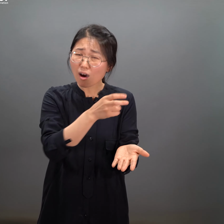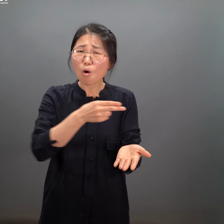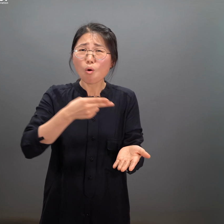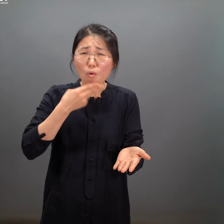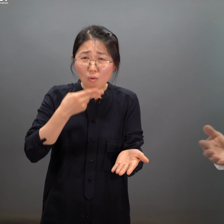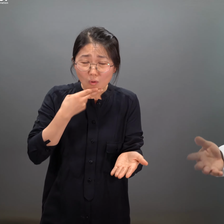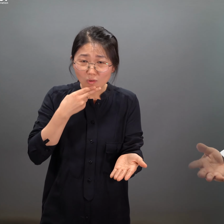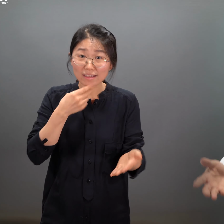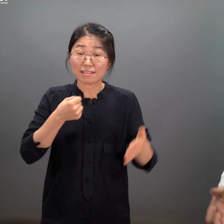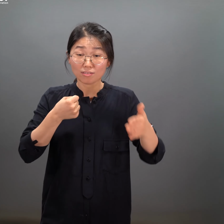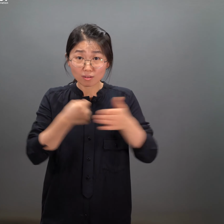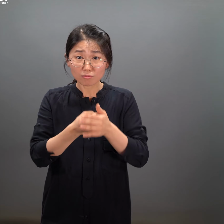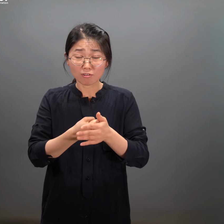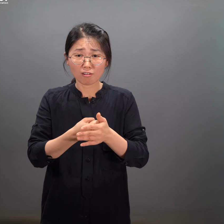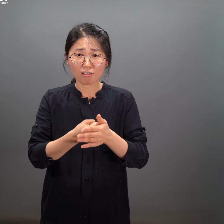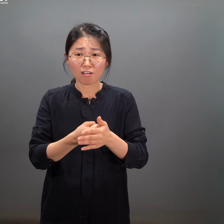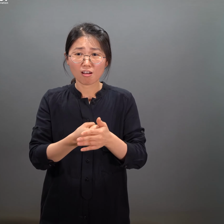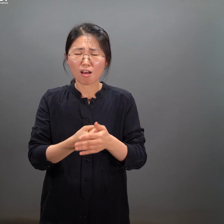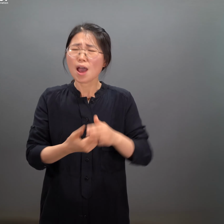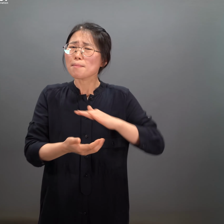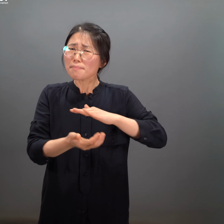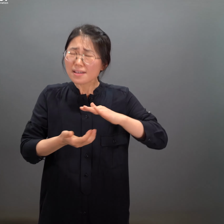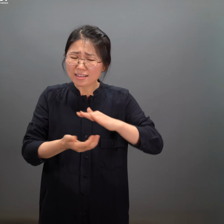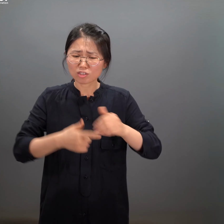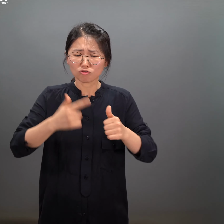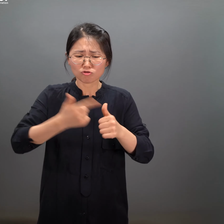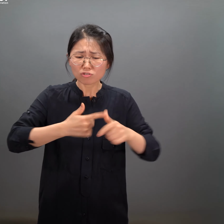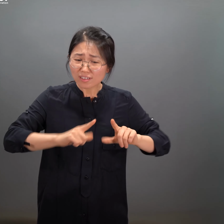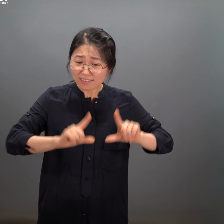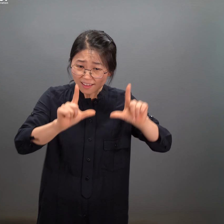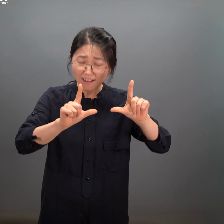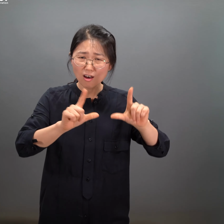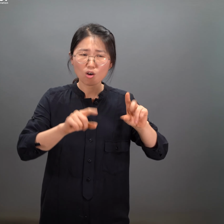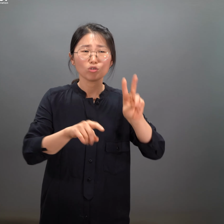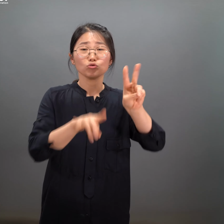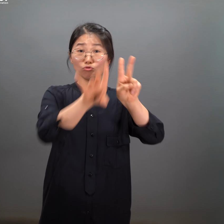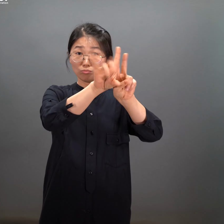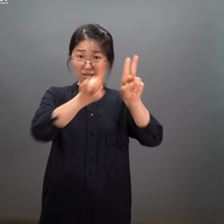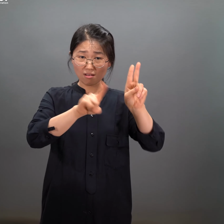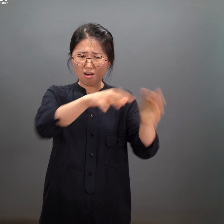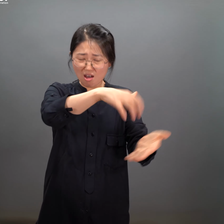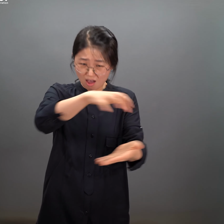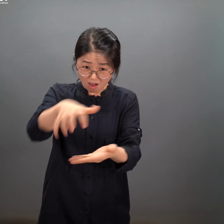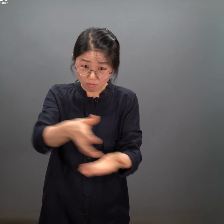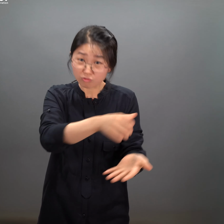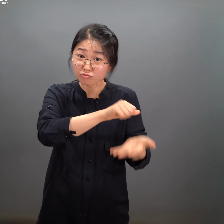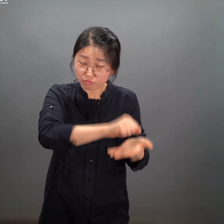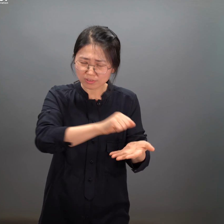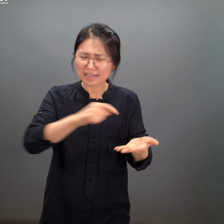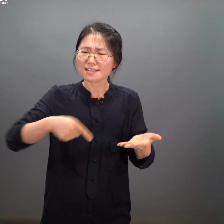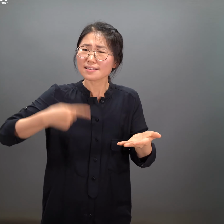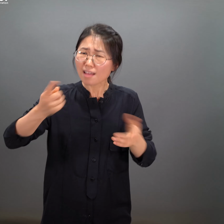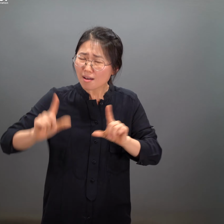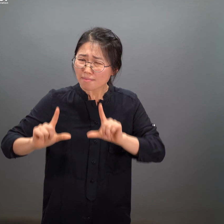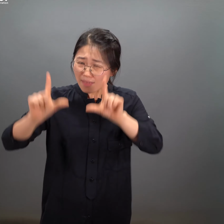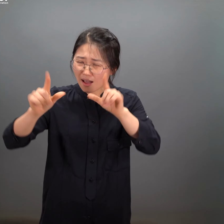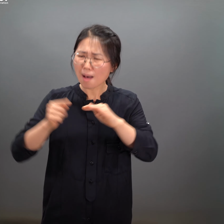이스라엘 백성에게 다 말해 주셨습니다. 만나를 주시는 은혜 속에서도 하나님께서는요,